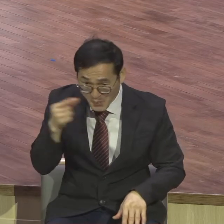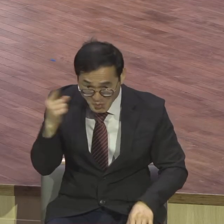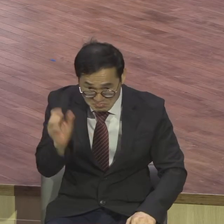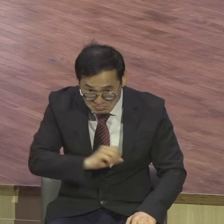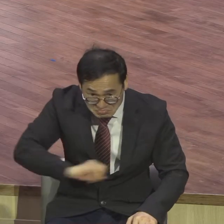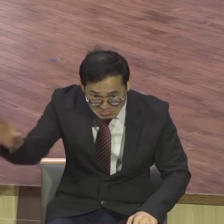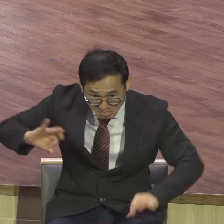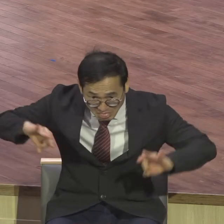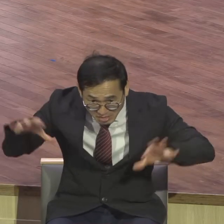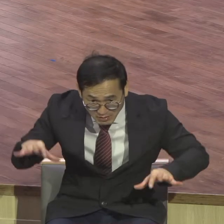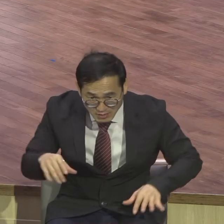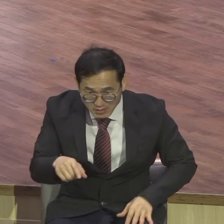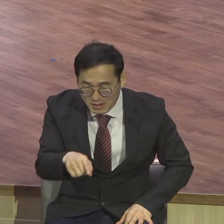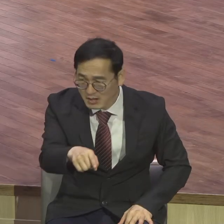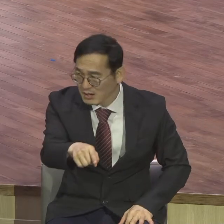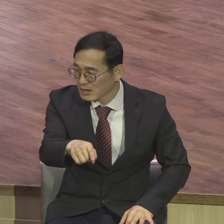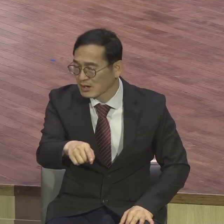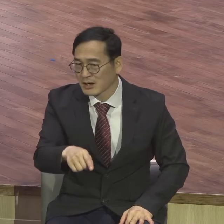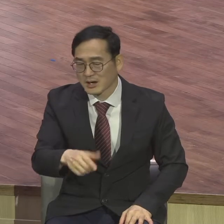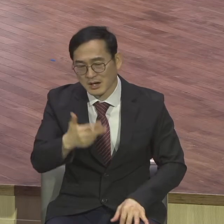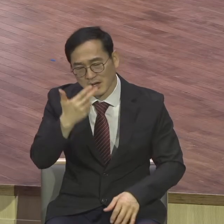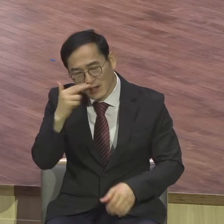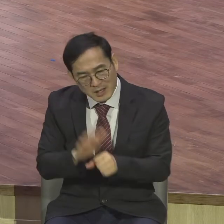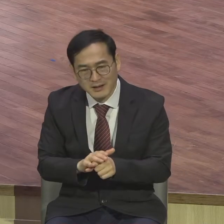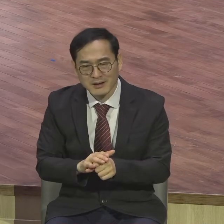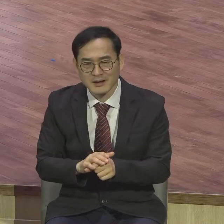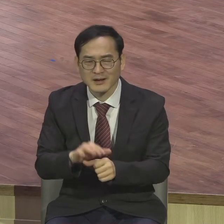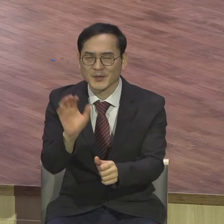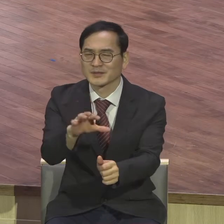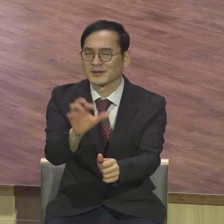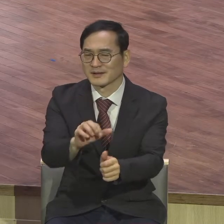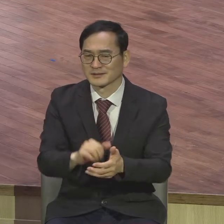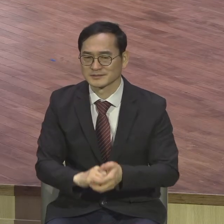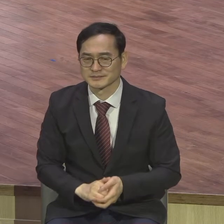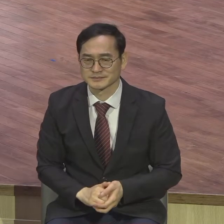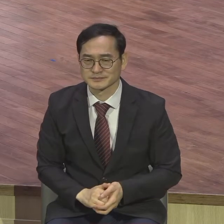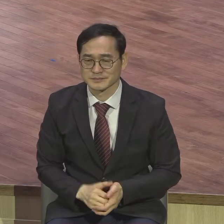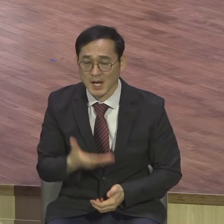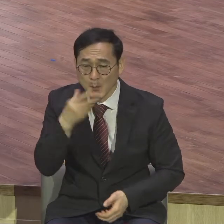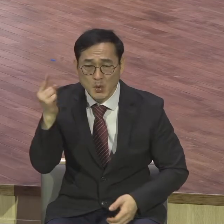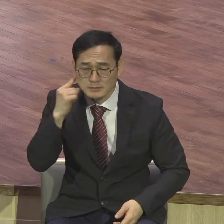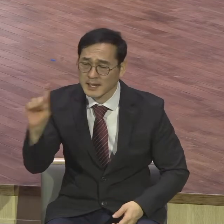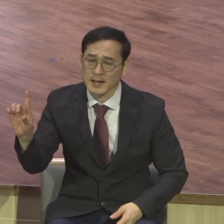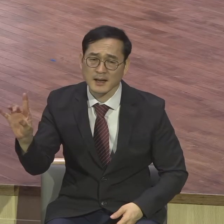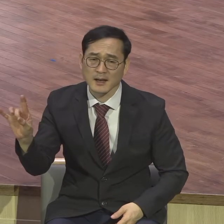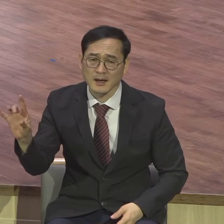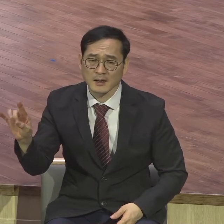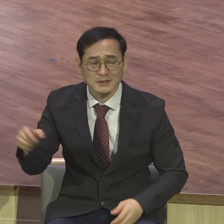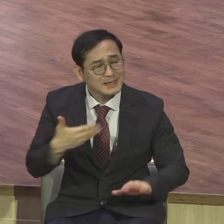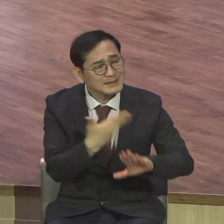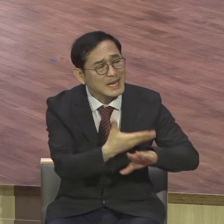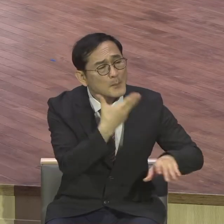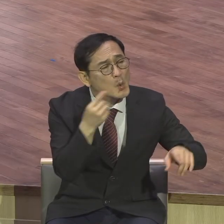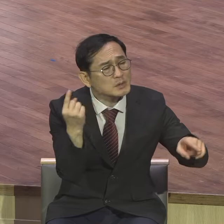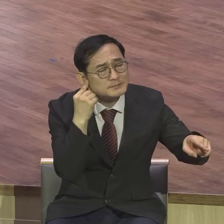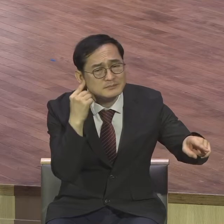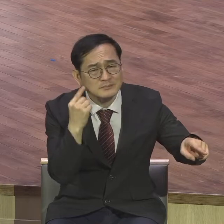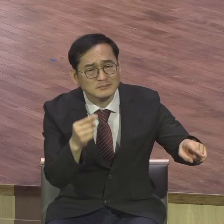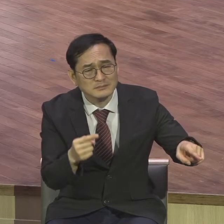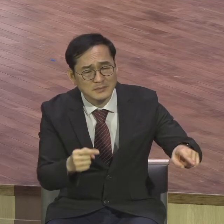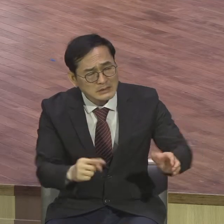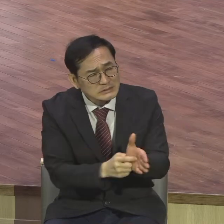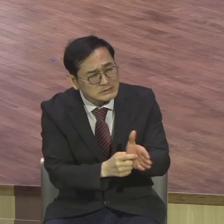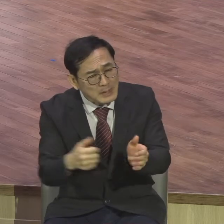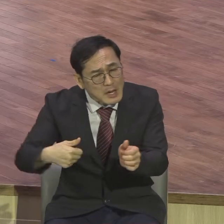없는 거잖아요. 그런데 다른 복음이라 표현을 하잖아요 지금. 다른 복음이 어디 있어요? 다른 복음을 그렇게 급변해서